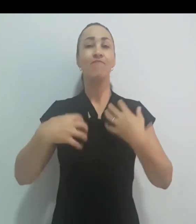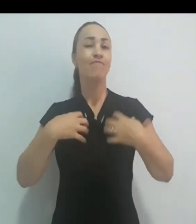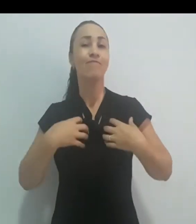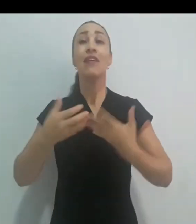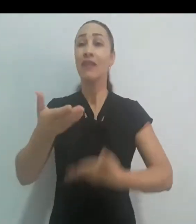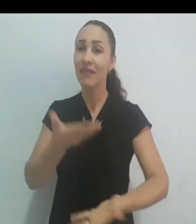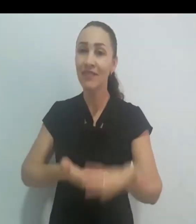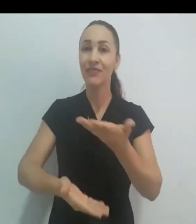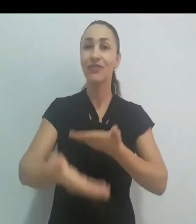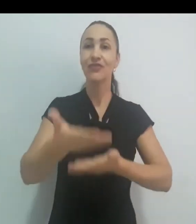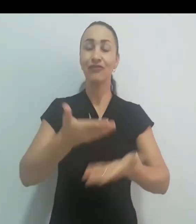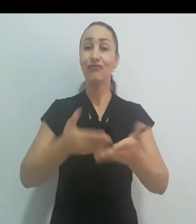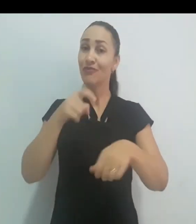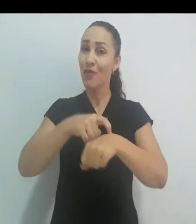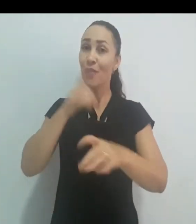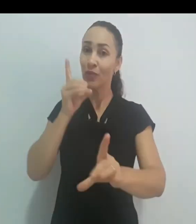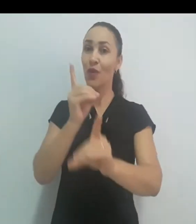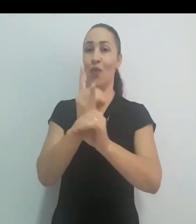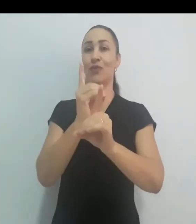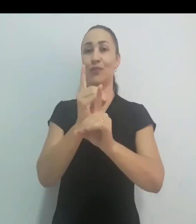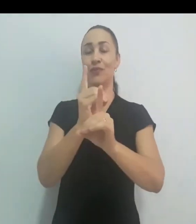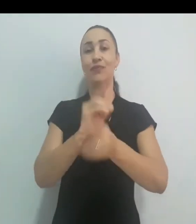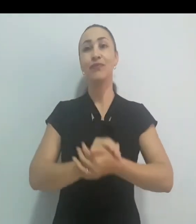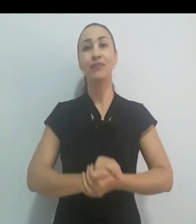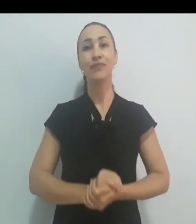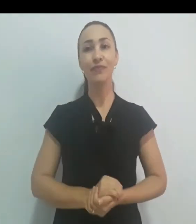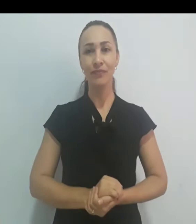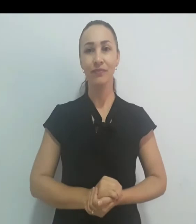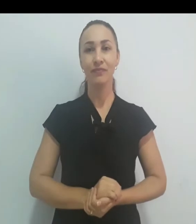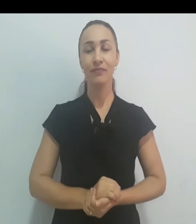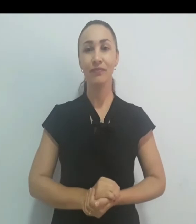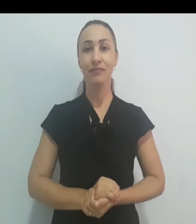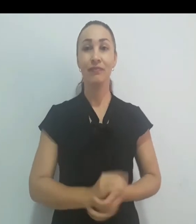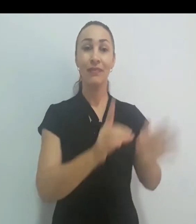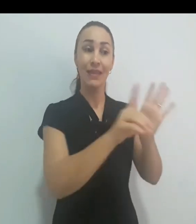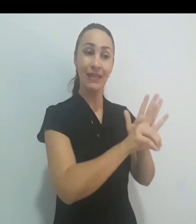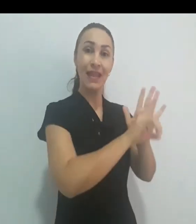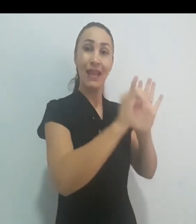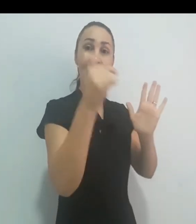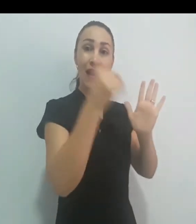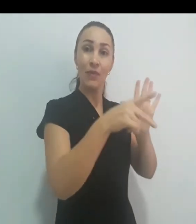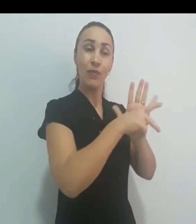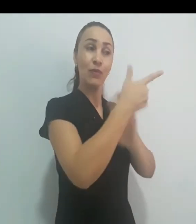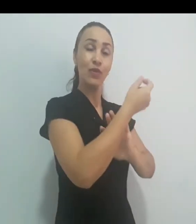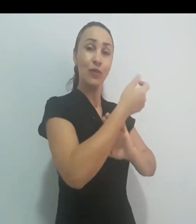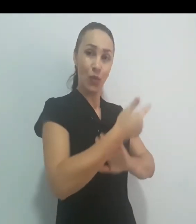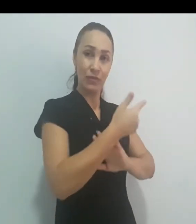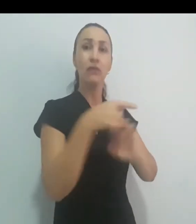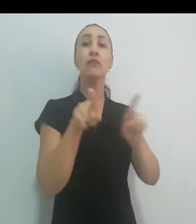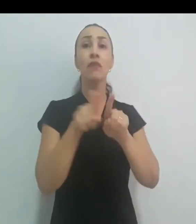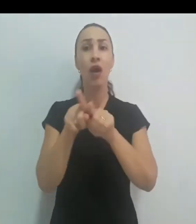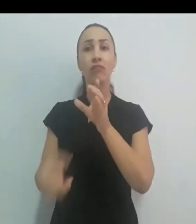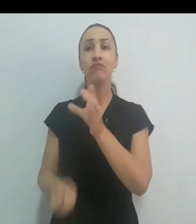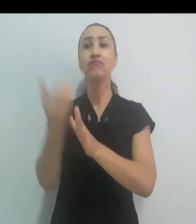suas inquietações no encontro, né? E, além dessa lei de 2002, teve o